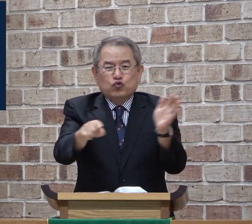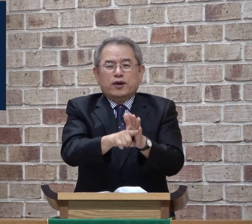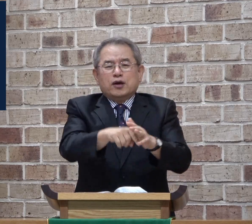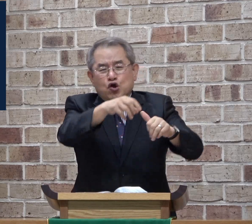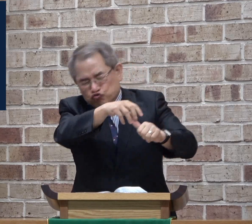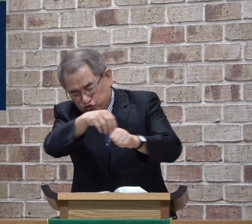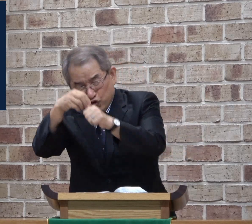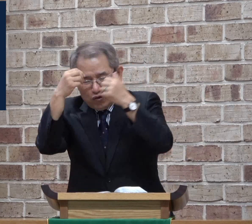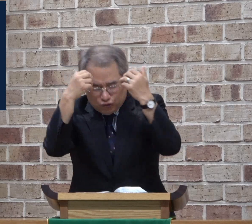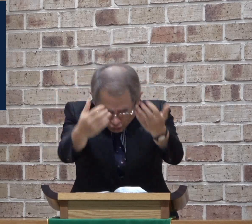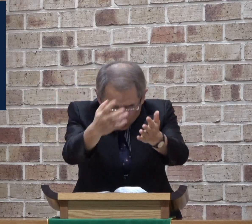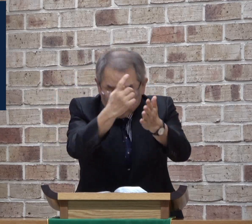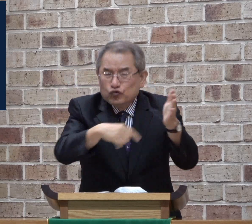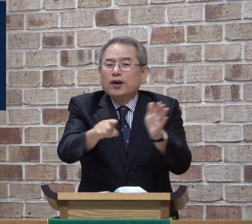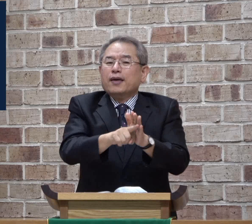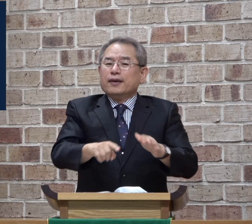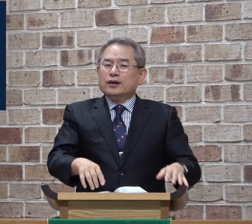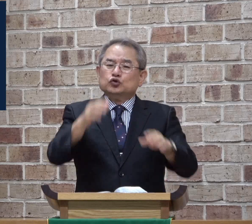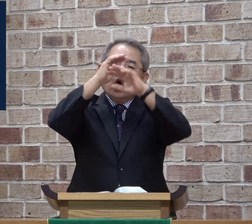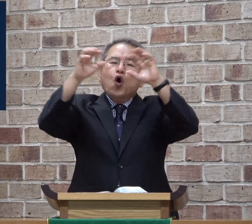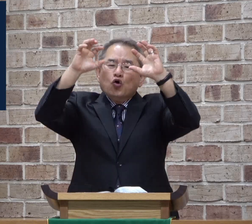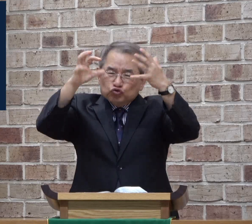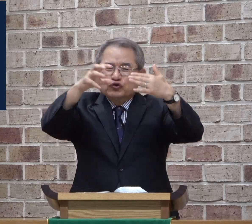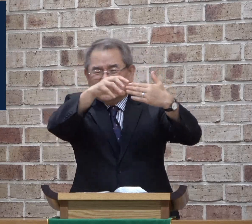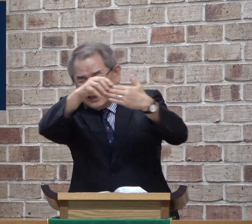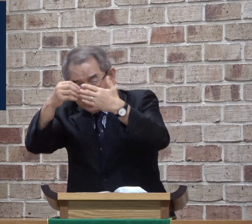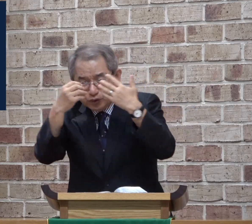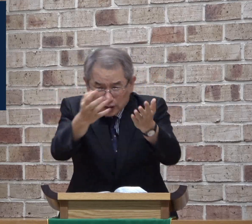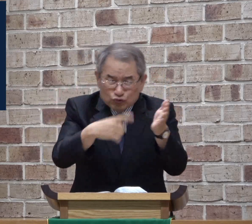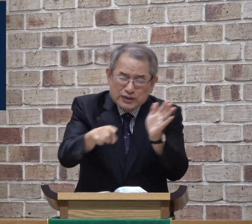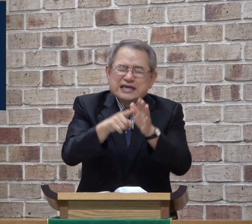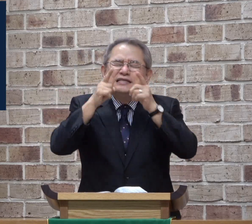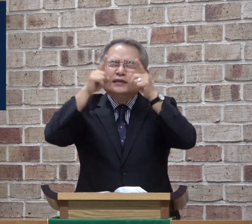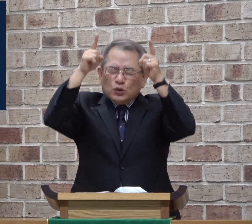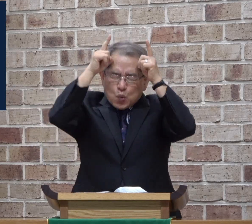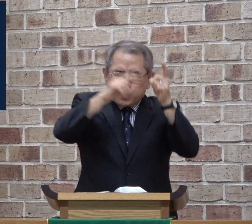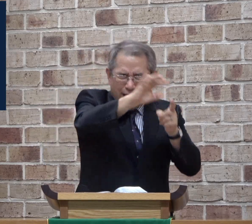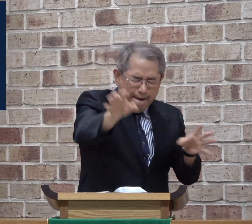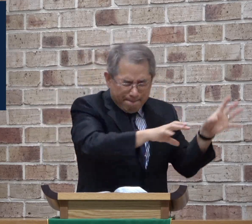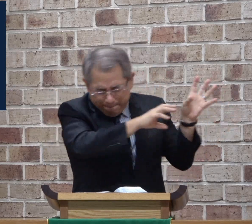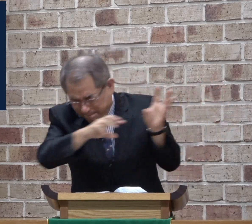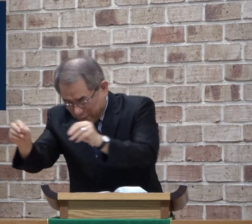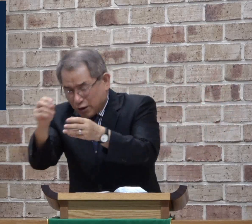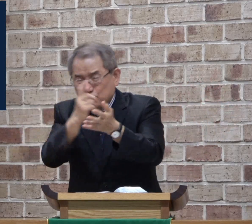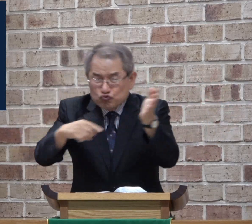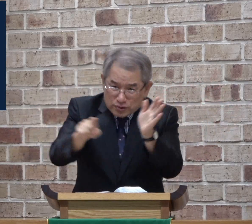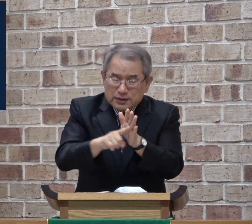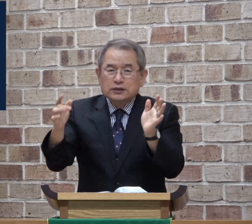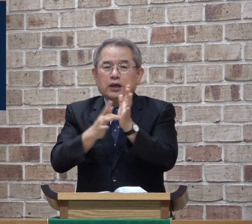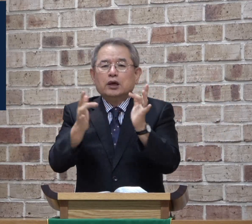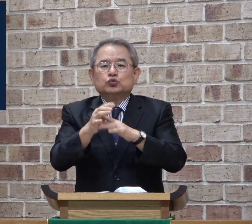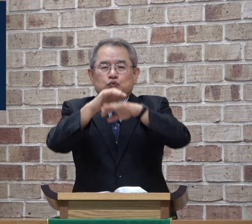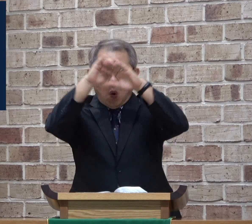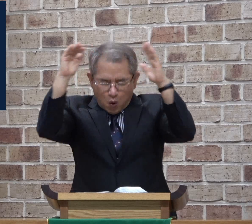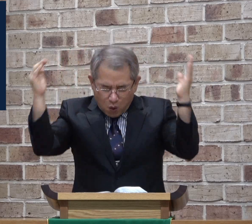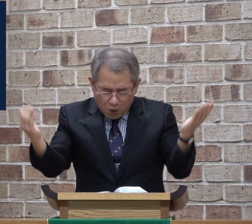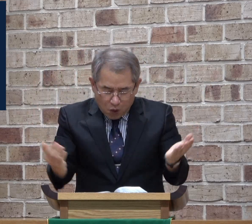주시기 위해서, 우리를 구원해 주시기 위해서, 우리를 천국으로 인도해 주시기 위해서, 지옥에 가지 않기 위하여 그